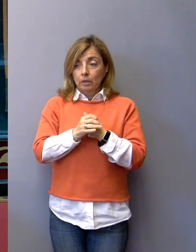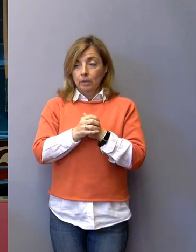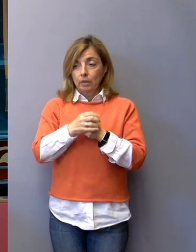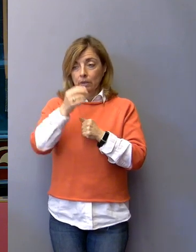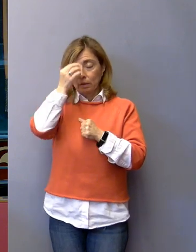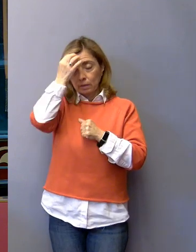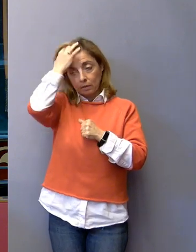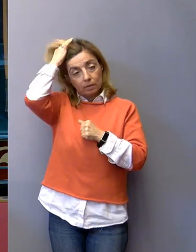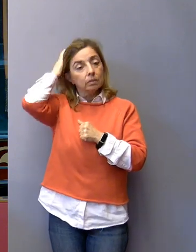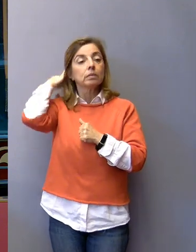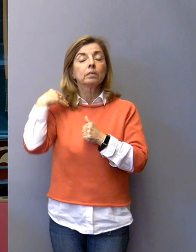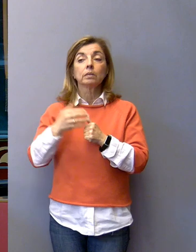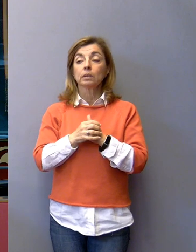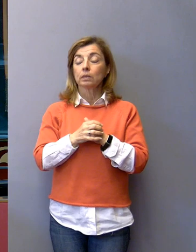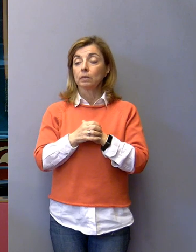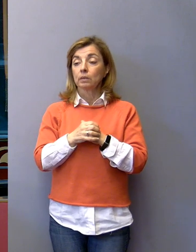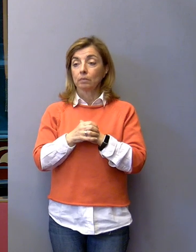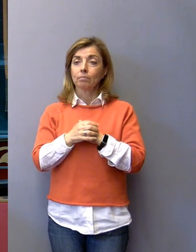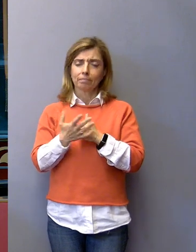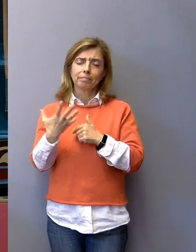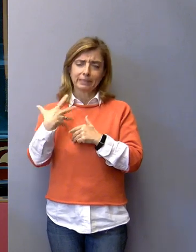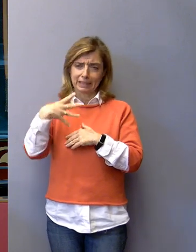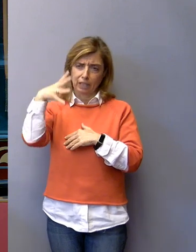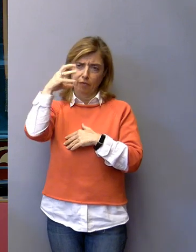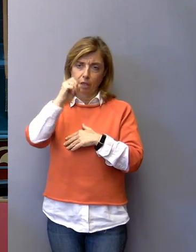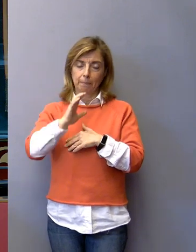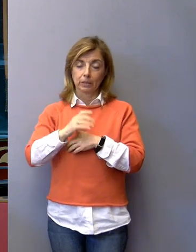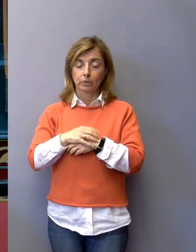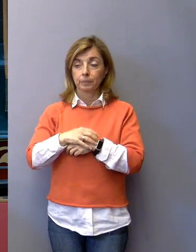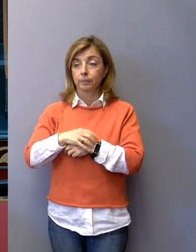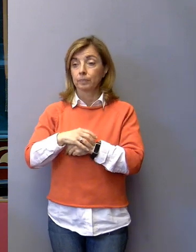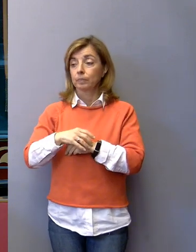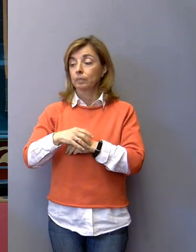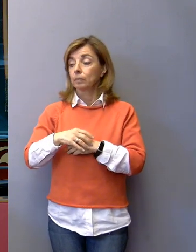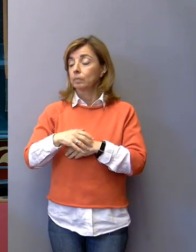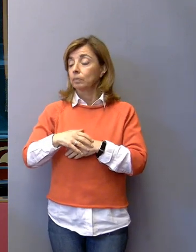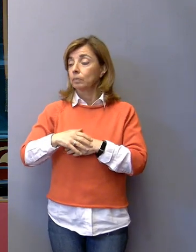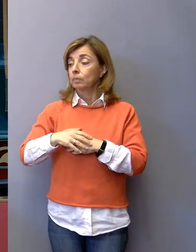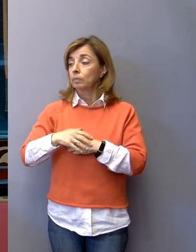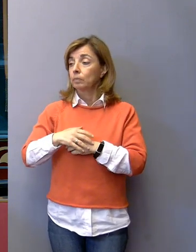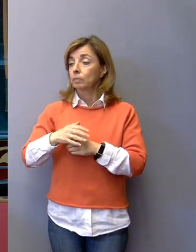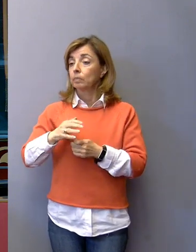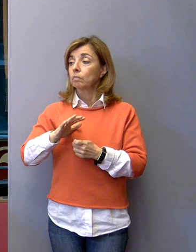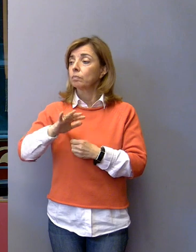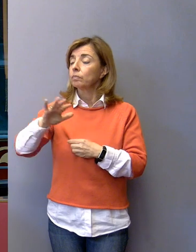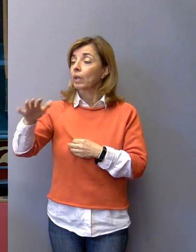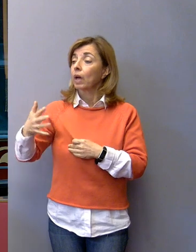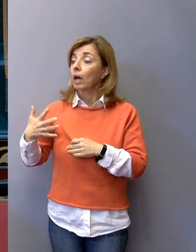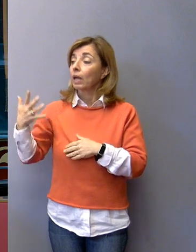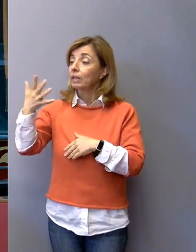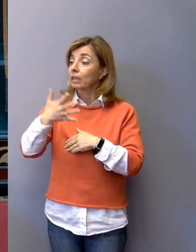si era si era si era compreso c'è qualche altro intervento in dichiarazione di